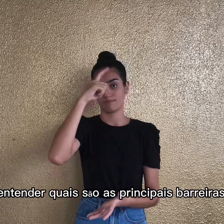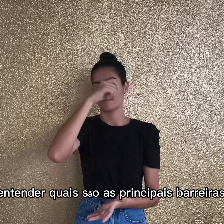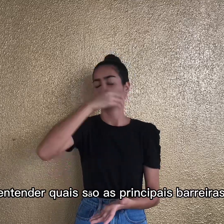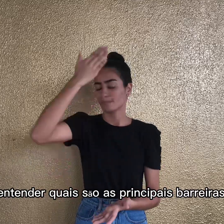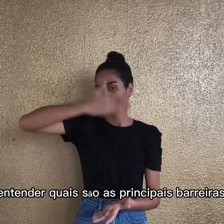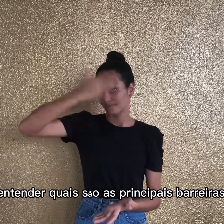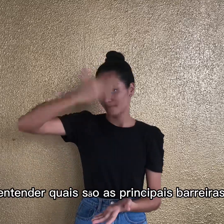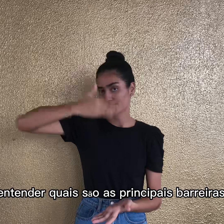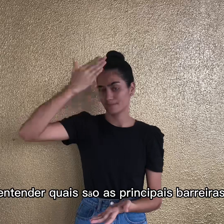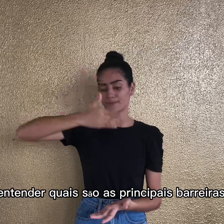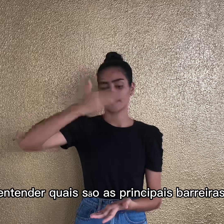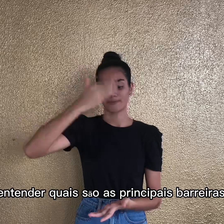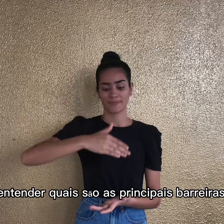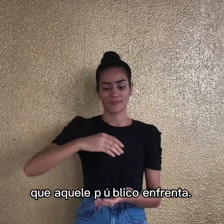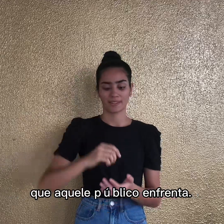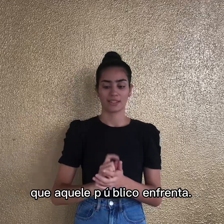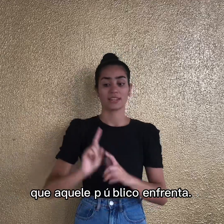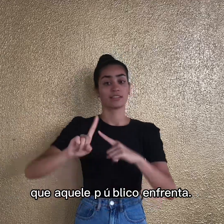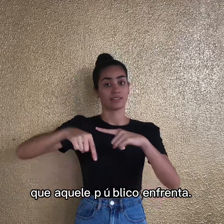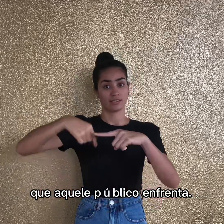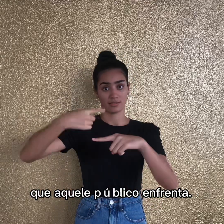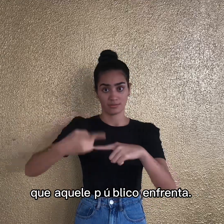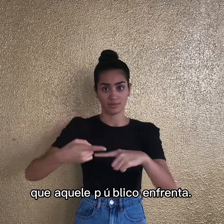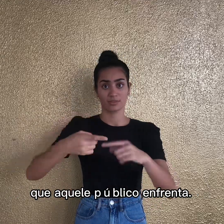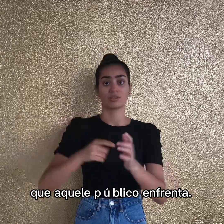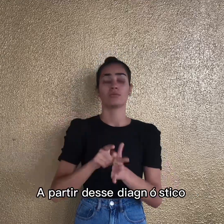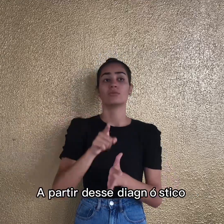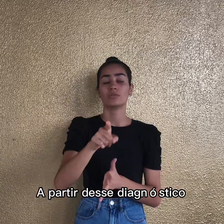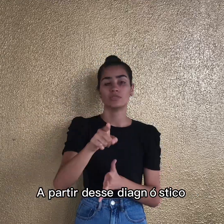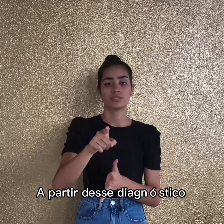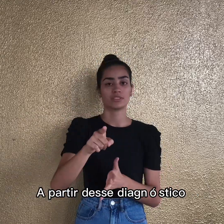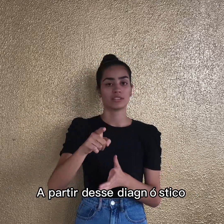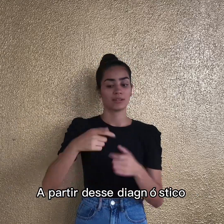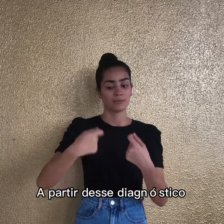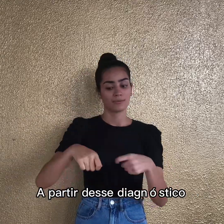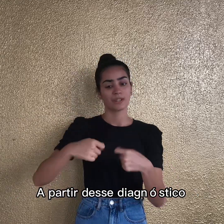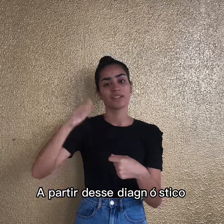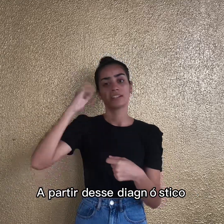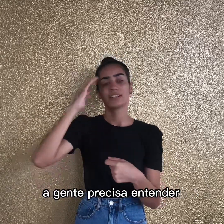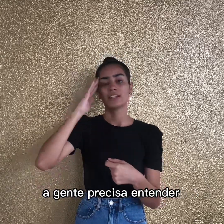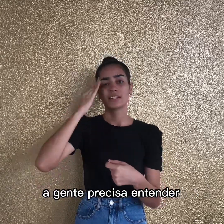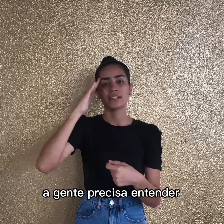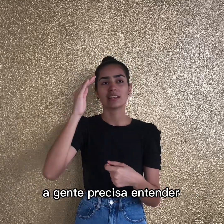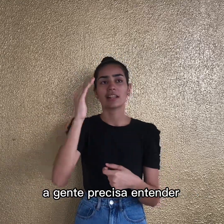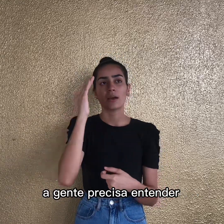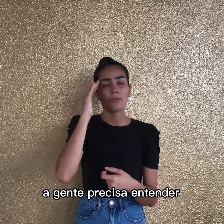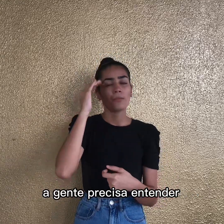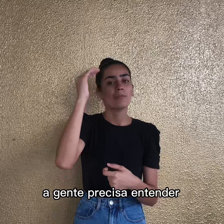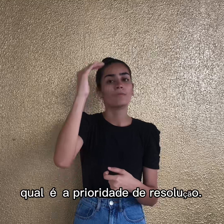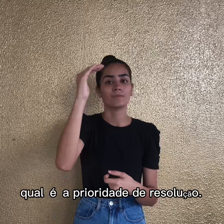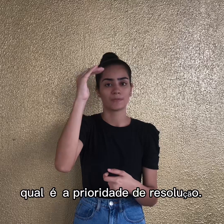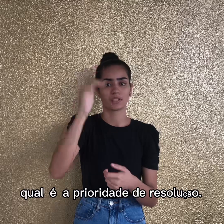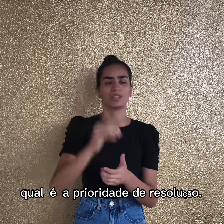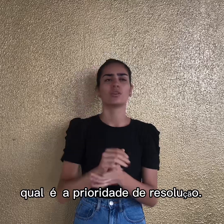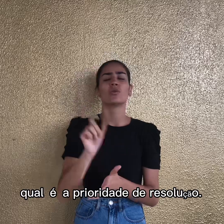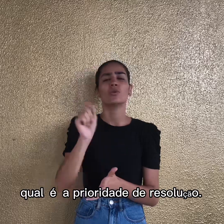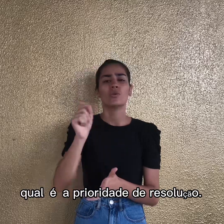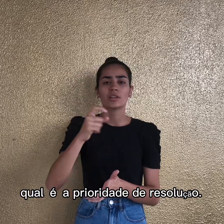são as principais barreiras que aquele público enfrenta. A partir desse diagnóstico, a gente precisa entender qual é a prioridade